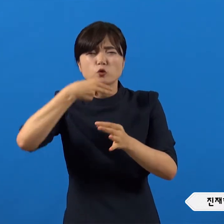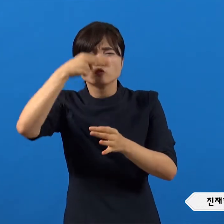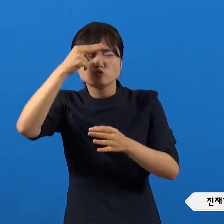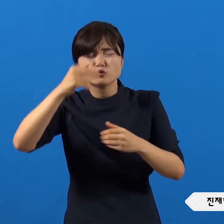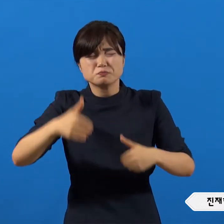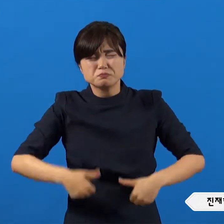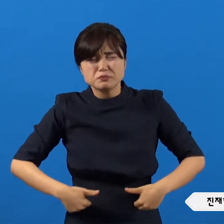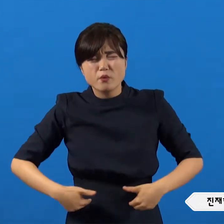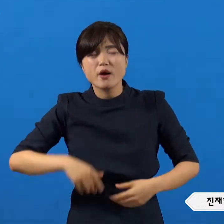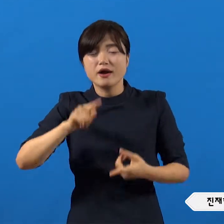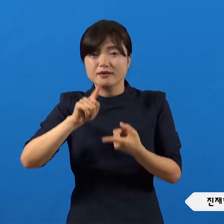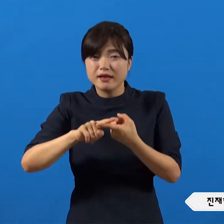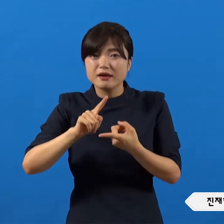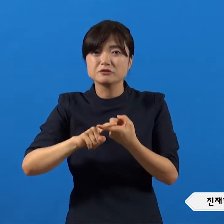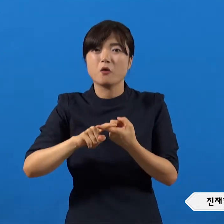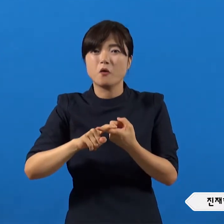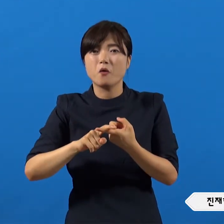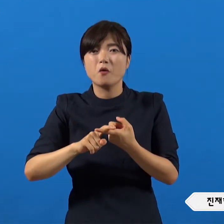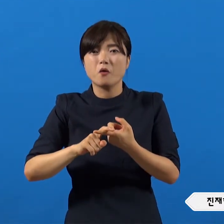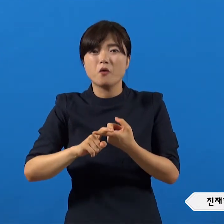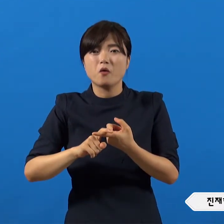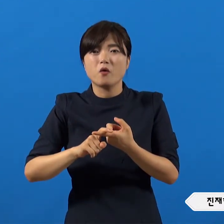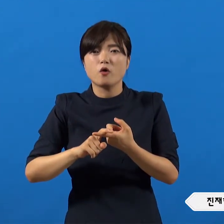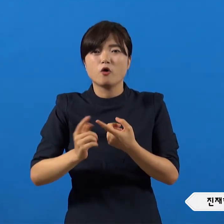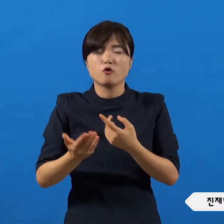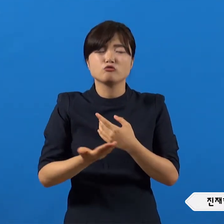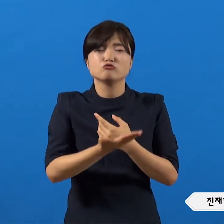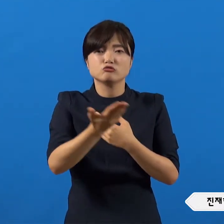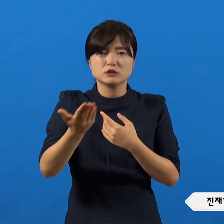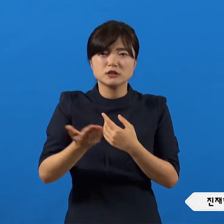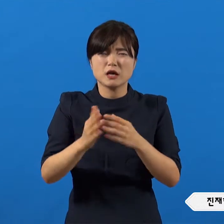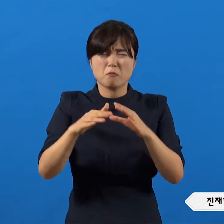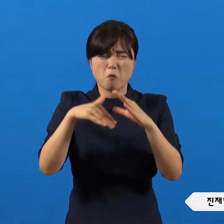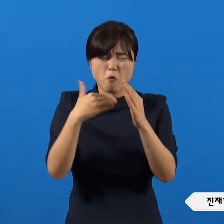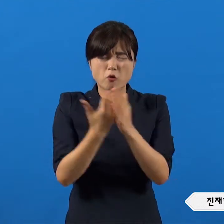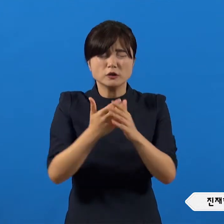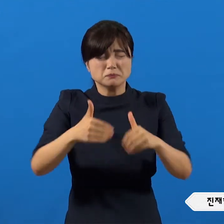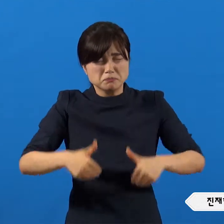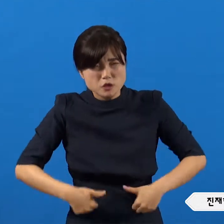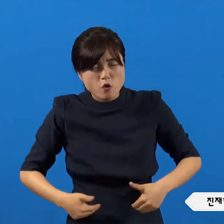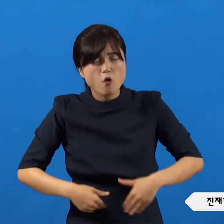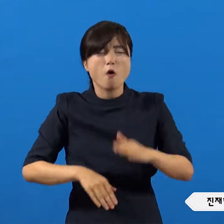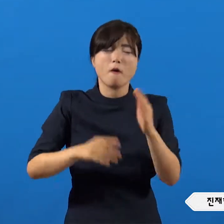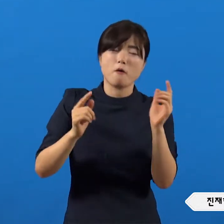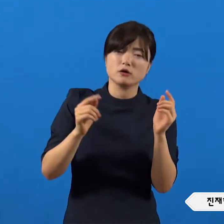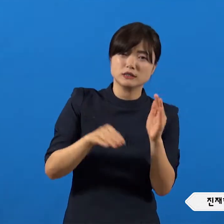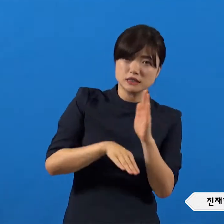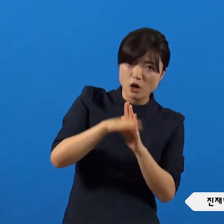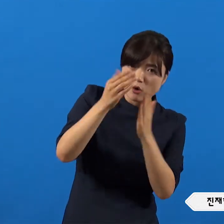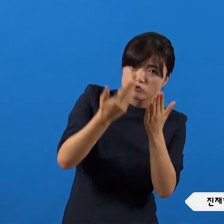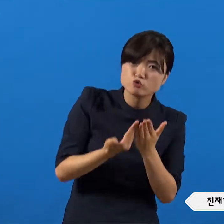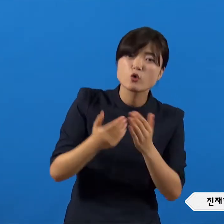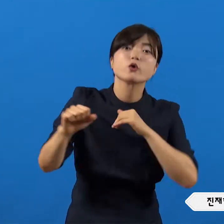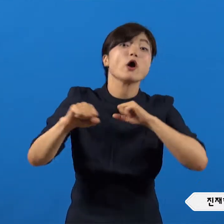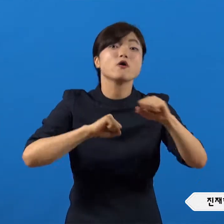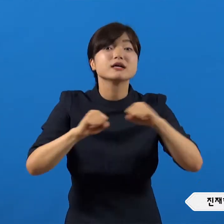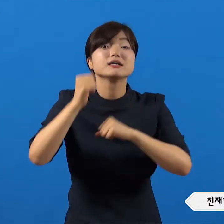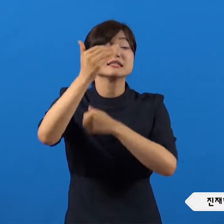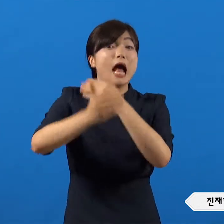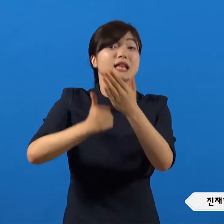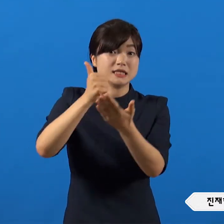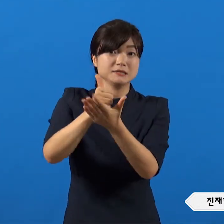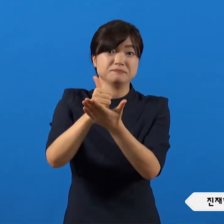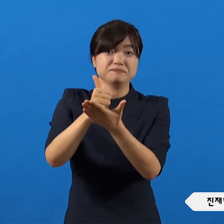필요를 가진 그 상황 가운데 우리의 모든 필요를 만나시고 채우시고 역사하시는